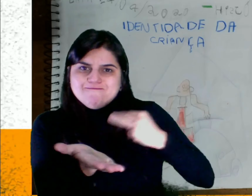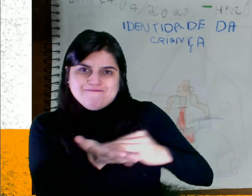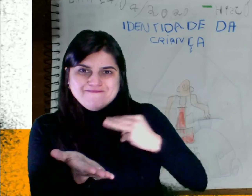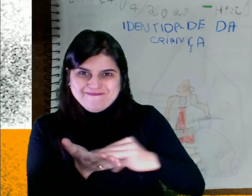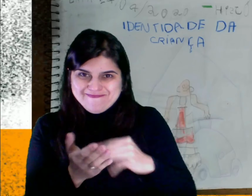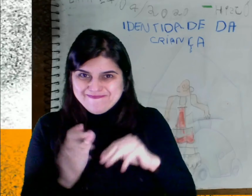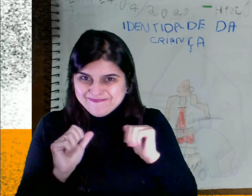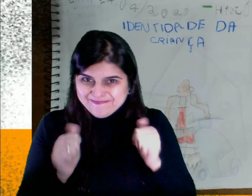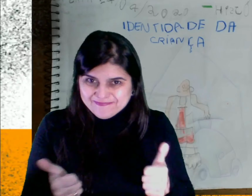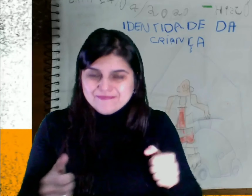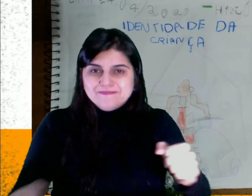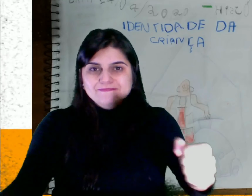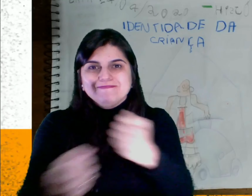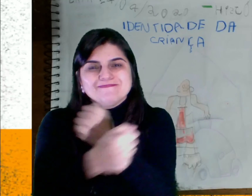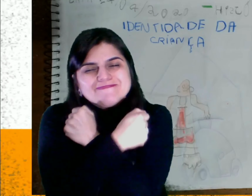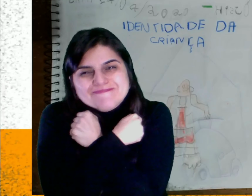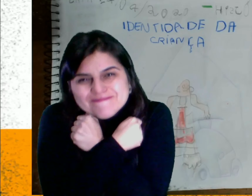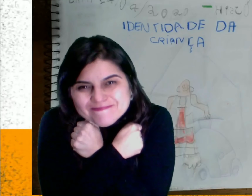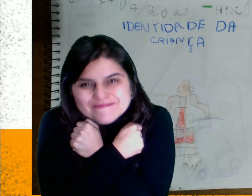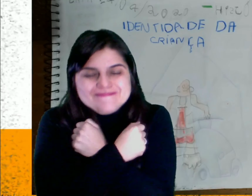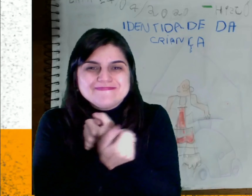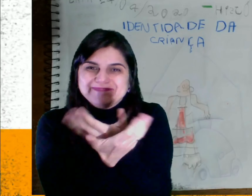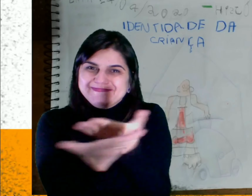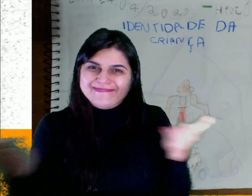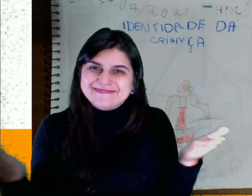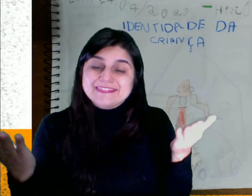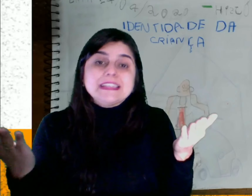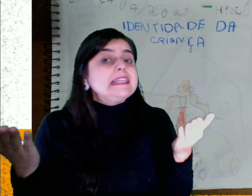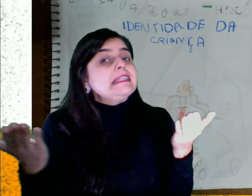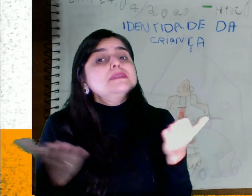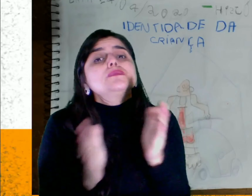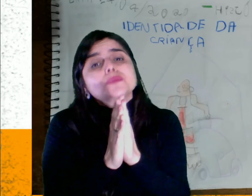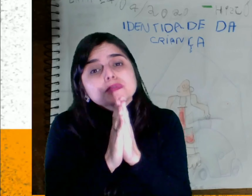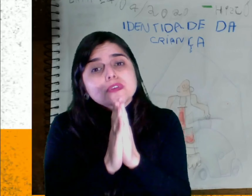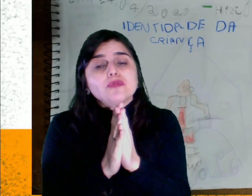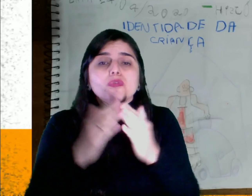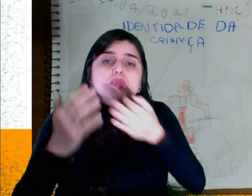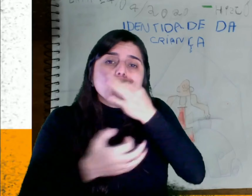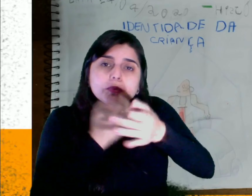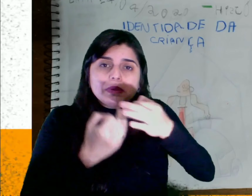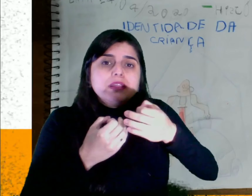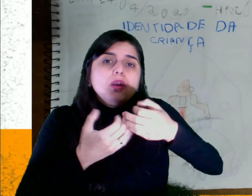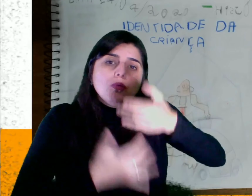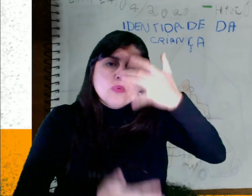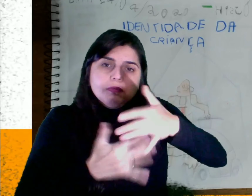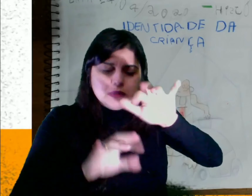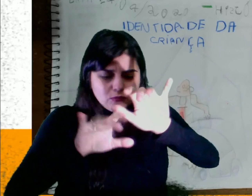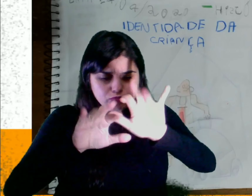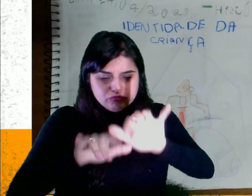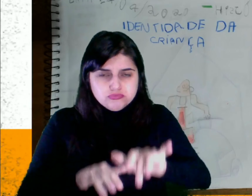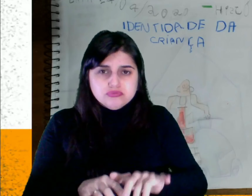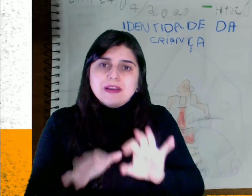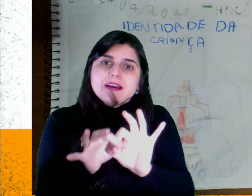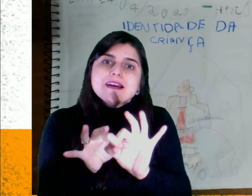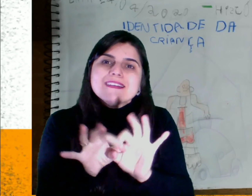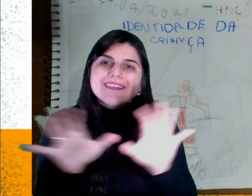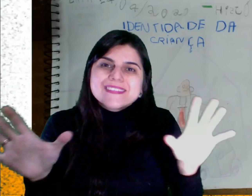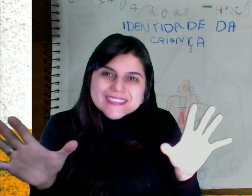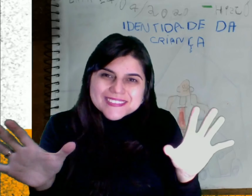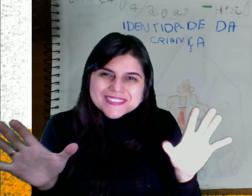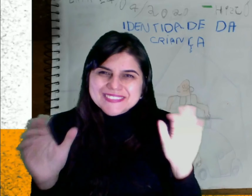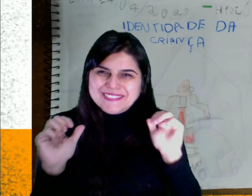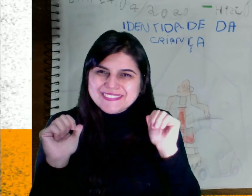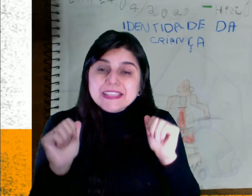desenvolverem neste período. Então, qualquer dúvida, qualquer opinião, podem mandar para mim aí. Um abração